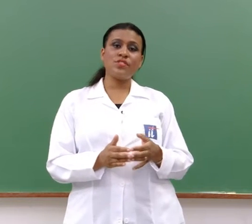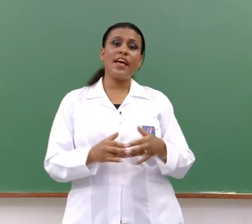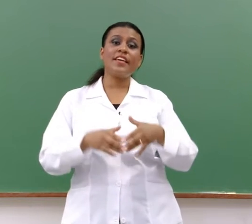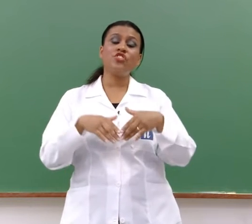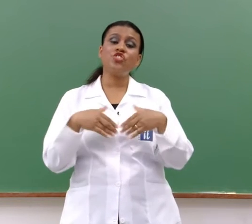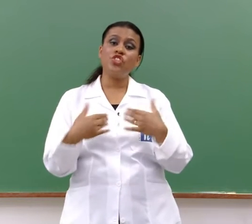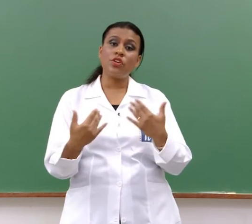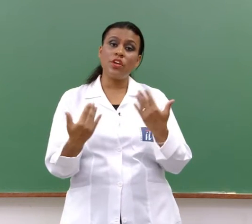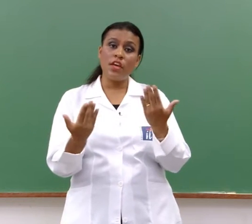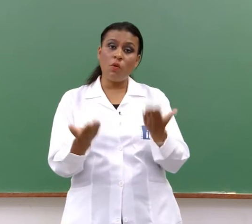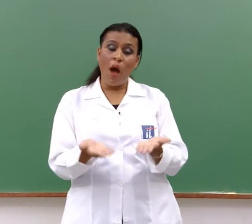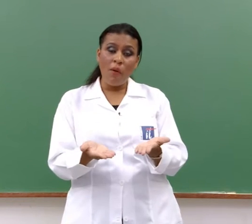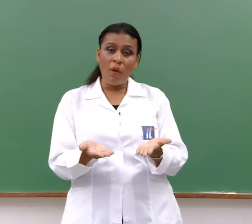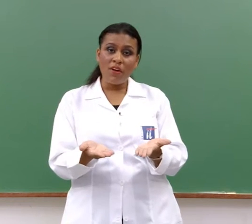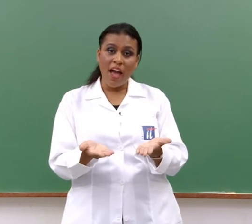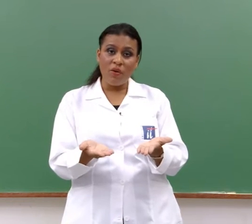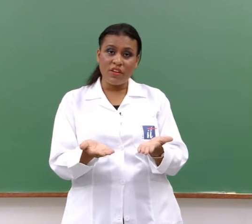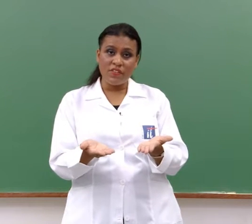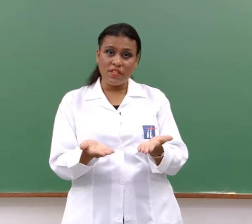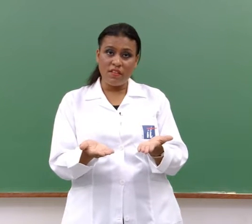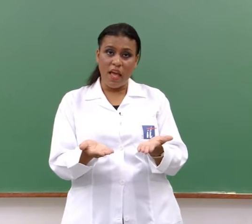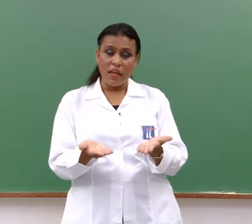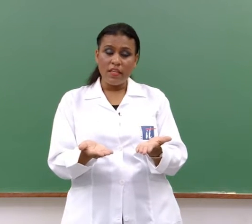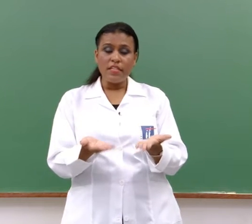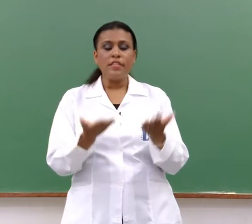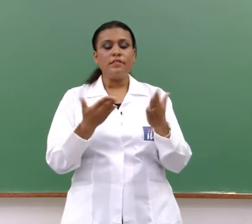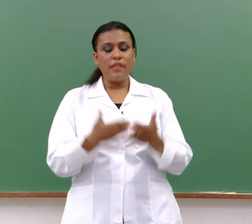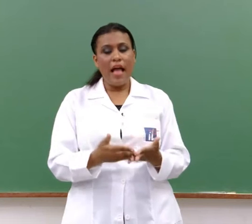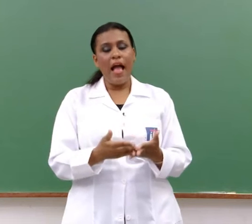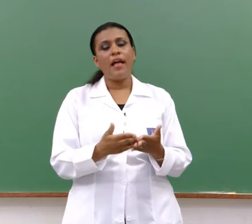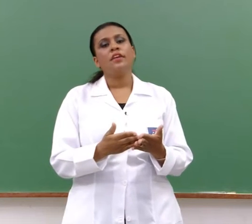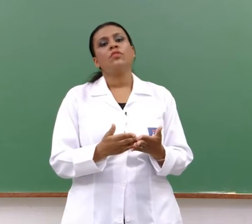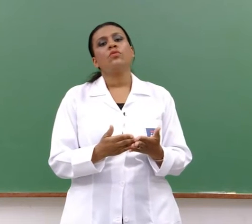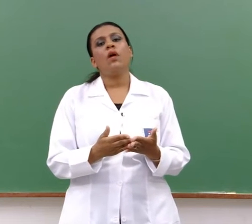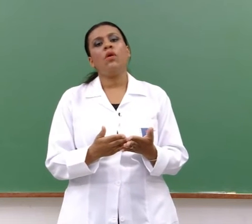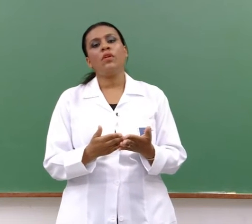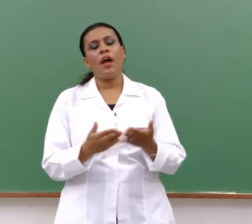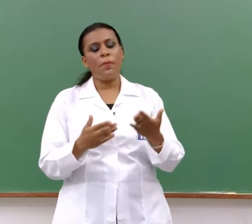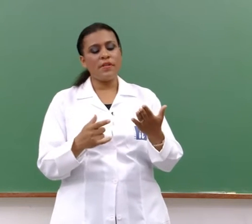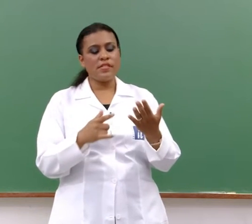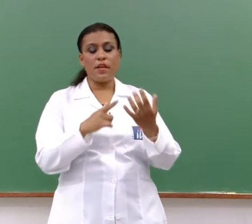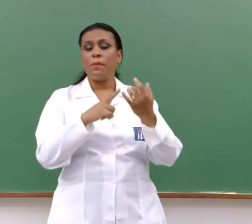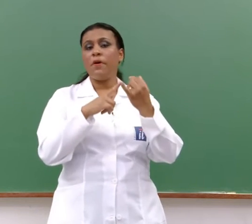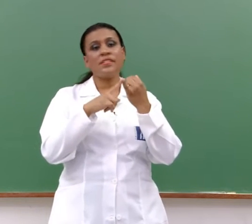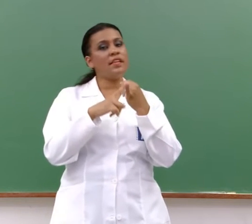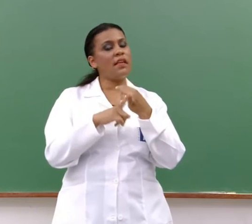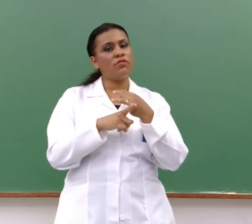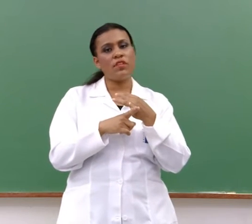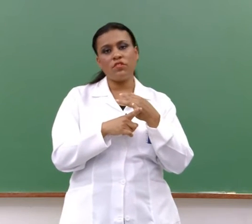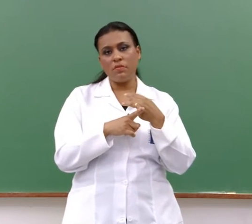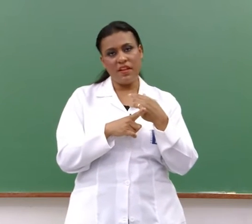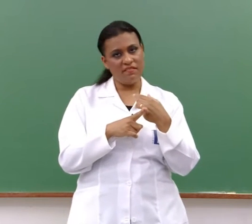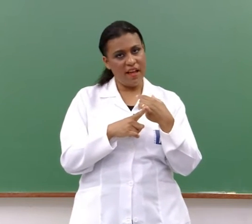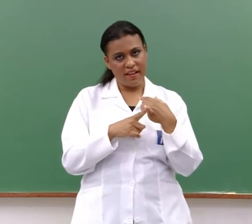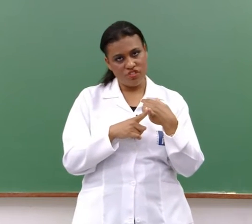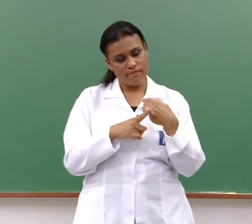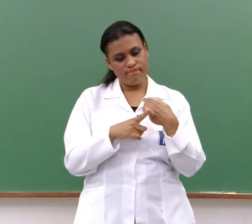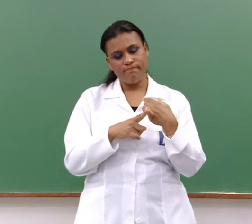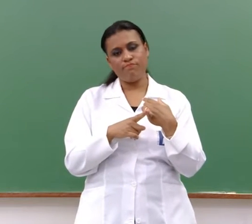sai qual é o grau que você tem, tá? Qual grau pode ser? Pode ser dentro da normalidade,